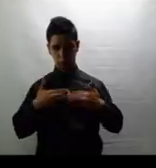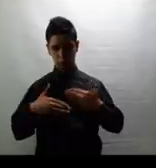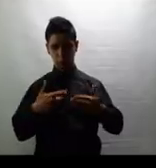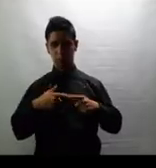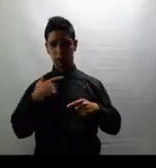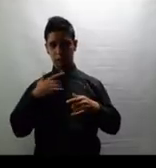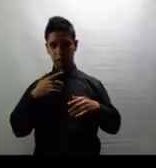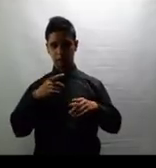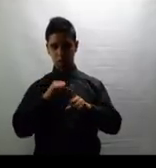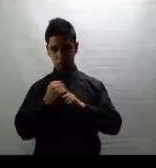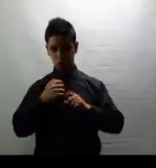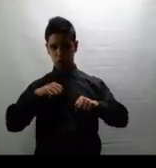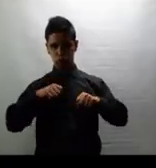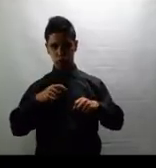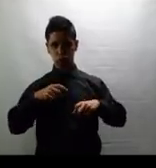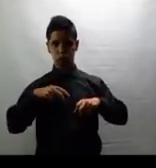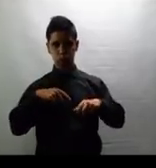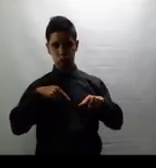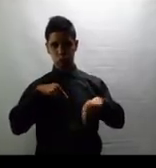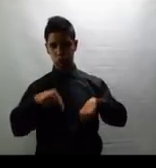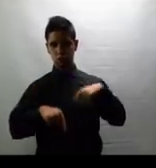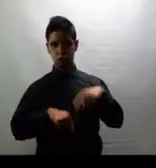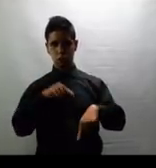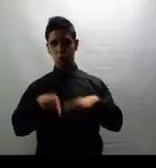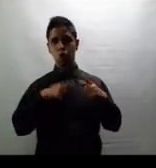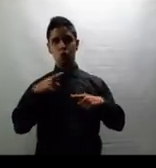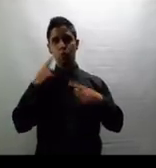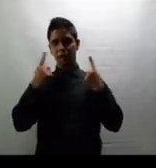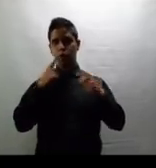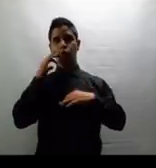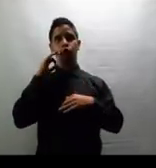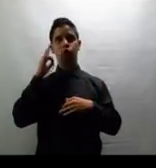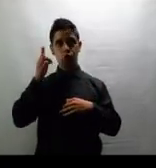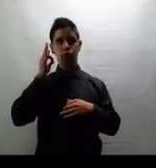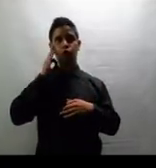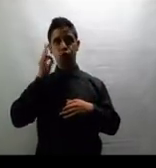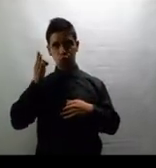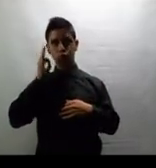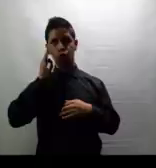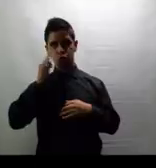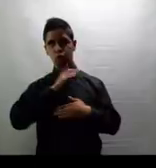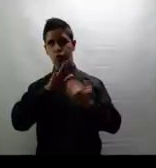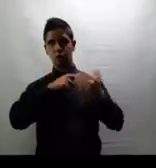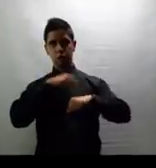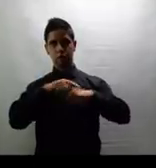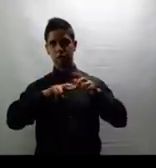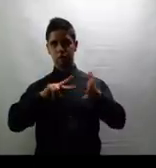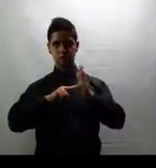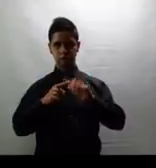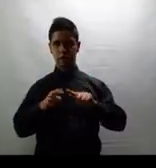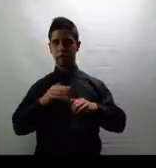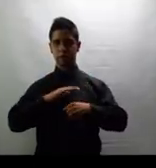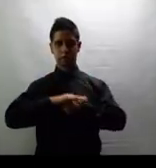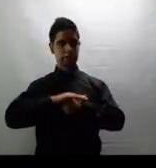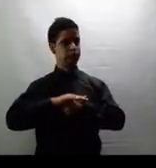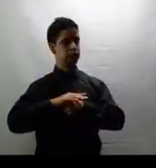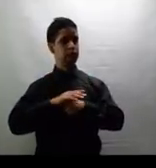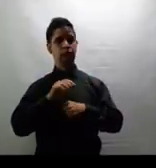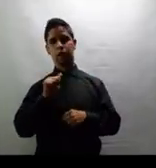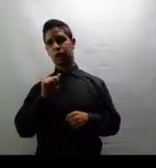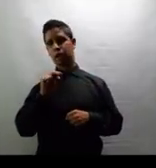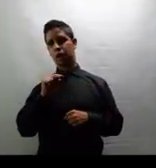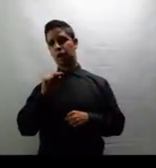corriendo te ayuda a combatir el exceso de futuro que genera ansiedad es que está la forma la palabra me encantan